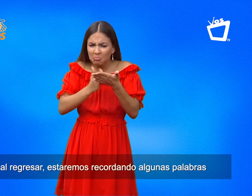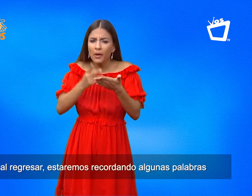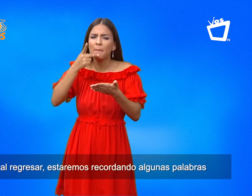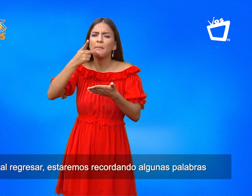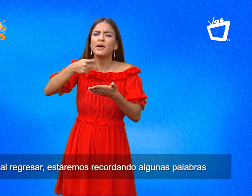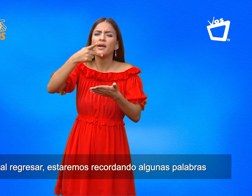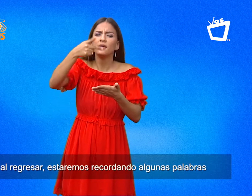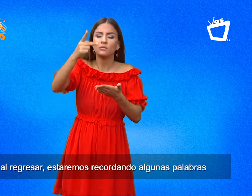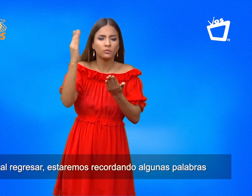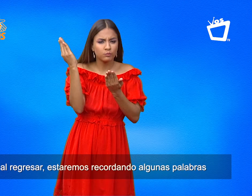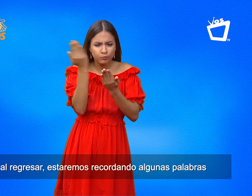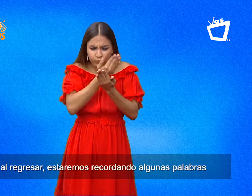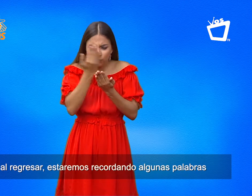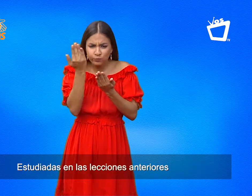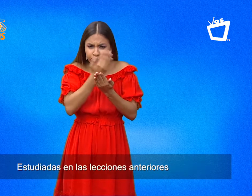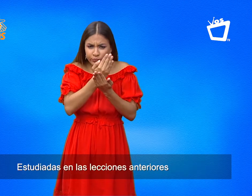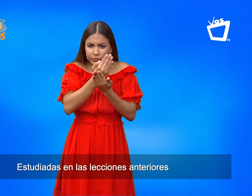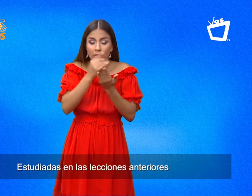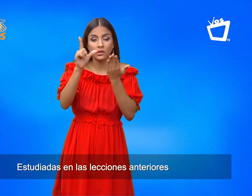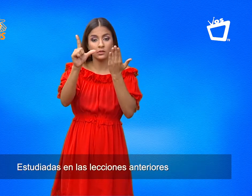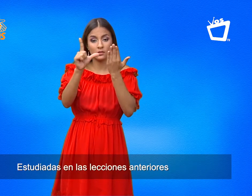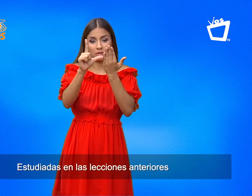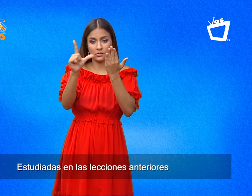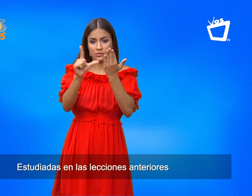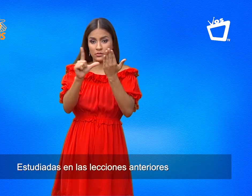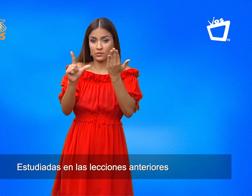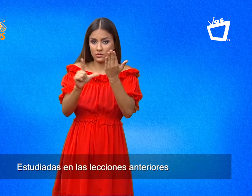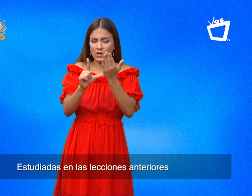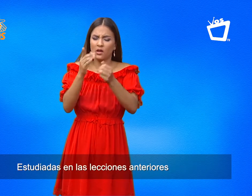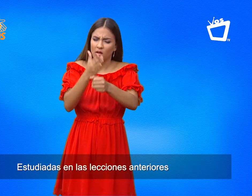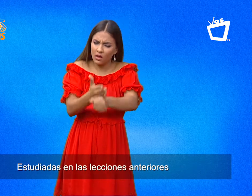algunas de las palabras estudiadas en las lecciones anteriores